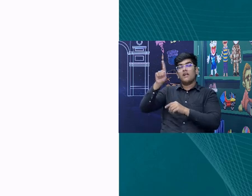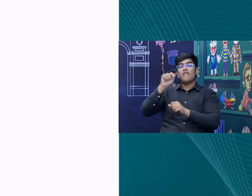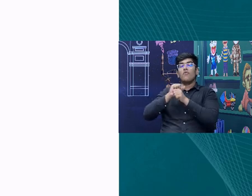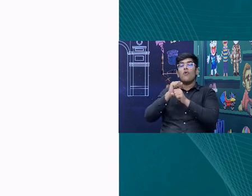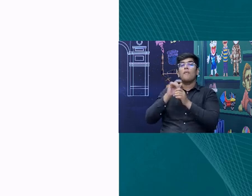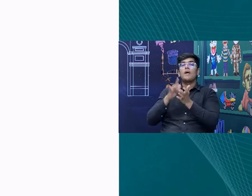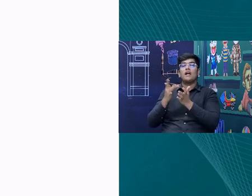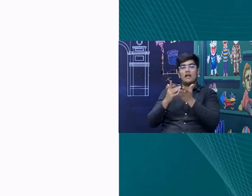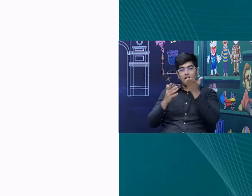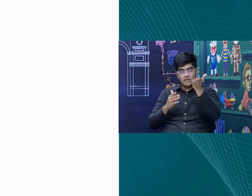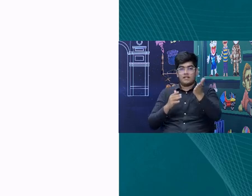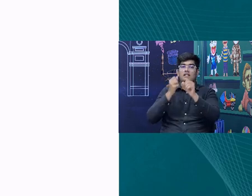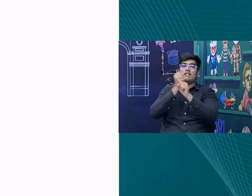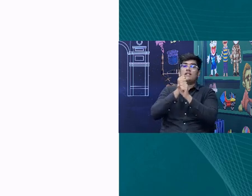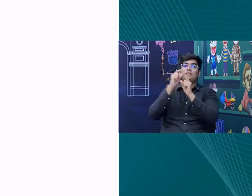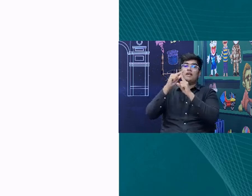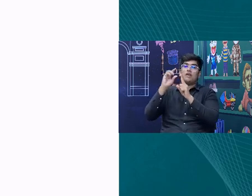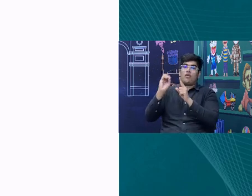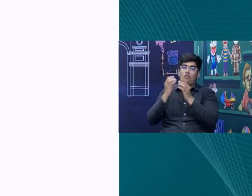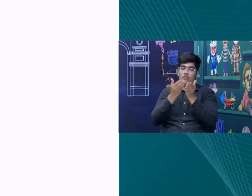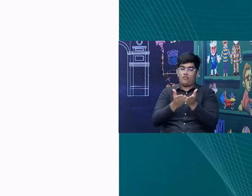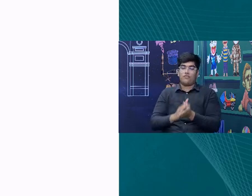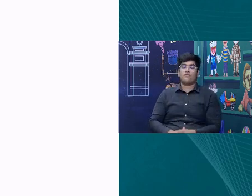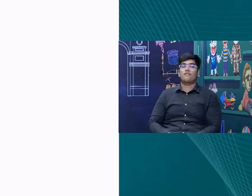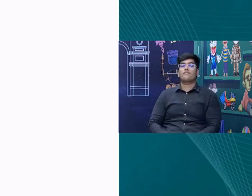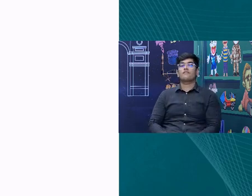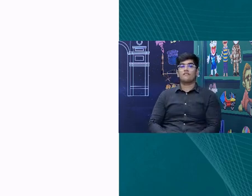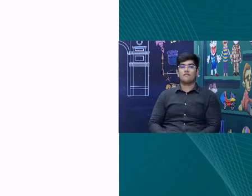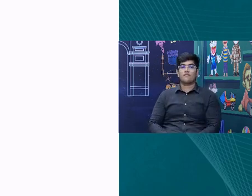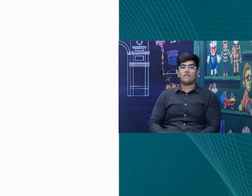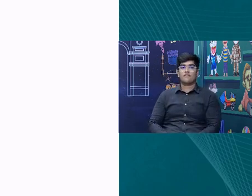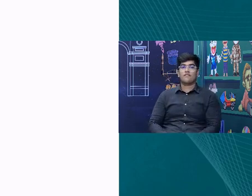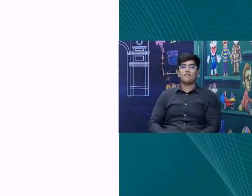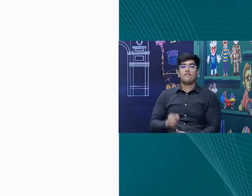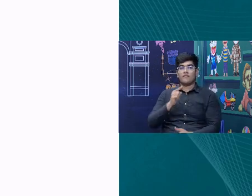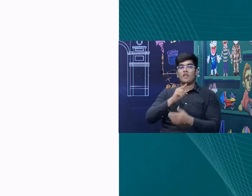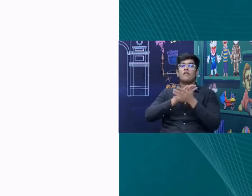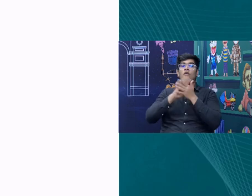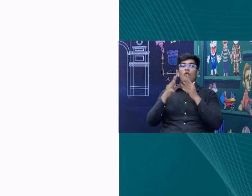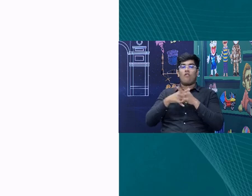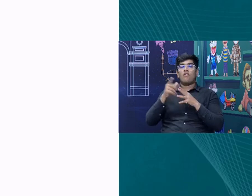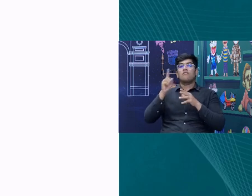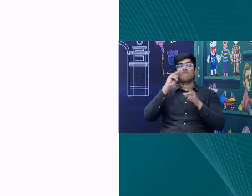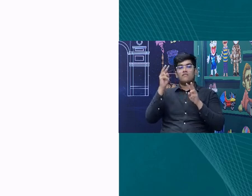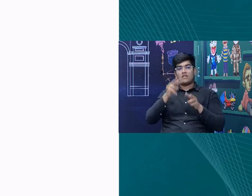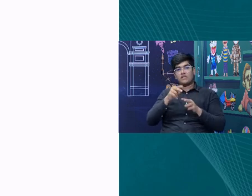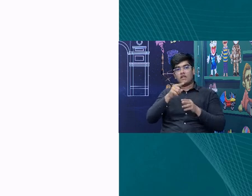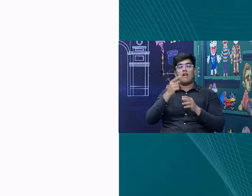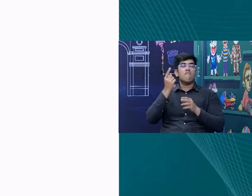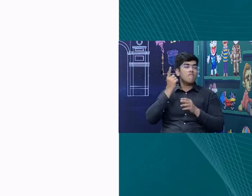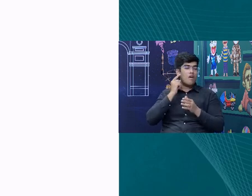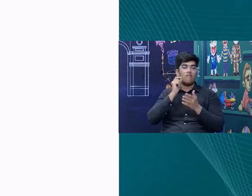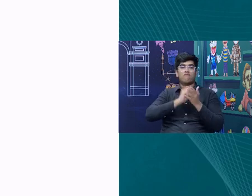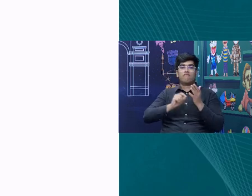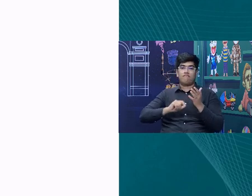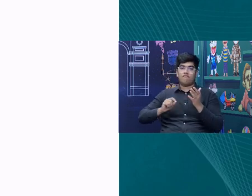का माल रोड है, वहाँ पर काम करते थे, तो ये हमारा ग्रह कारे, इसको आपने एक बढ़ दुबारा से देखना है और सुनना है,